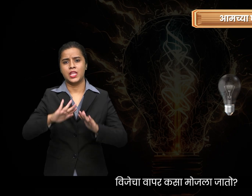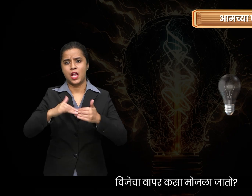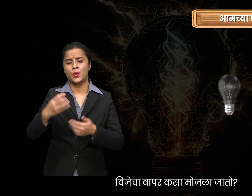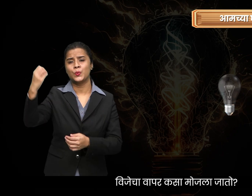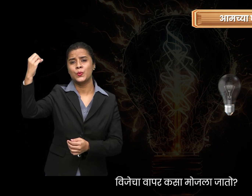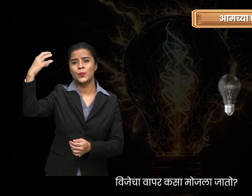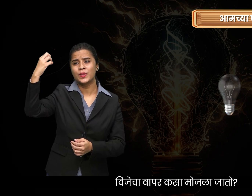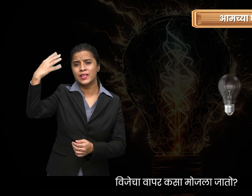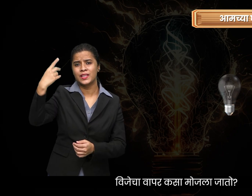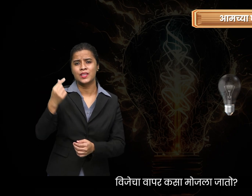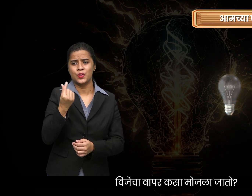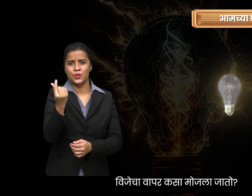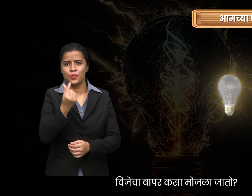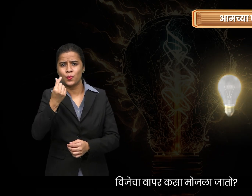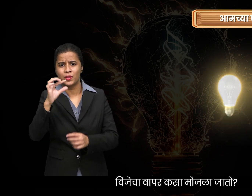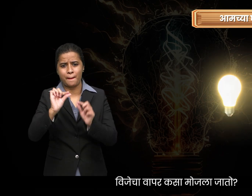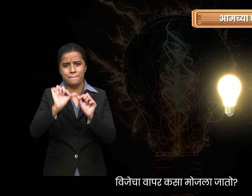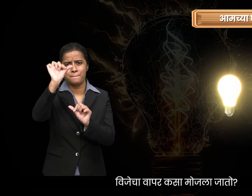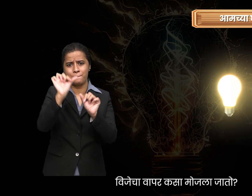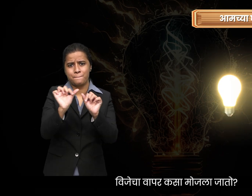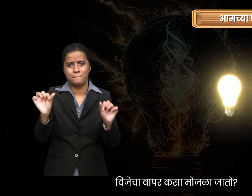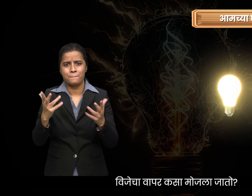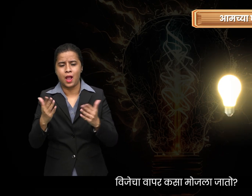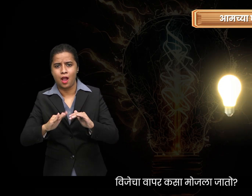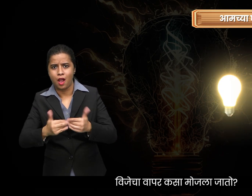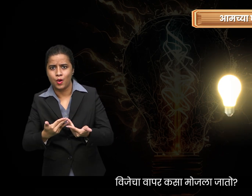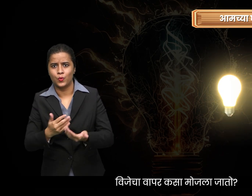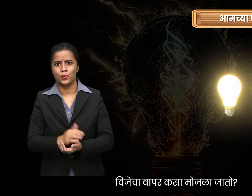विजेचा वापर कसा मोजला जातो?